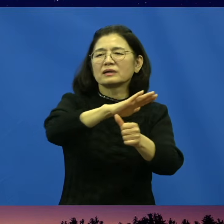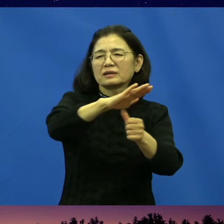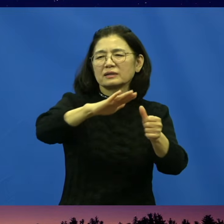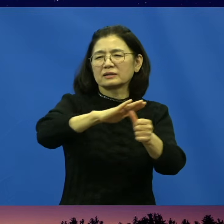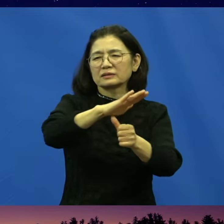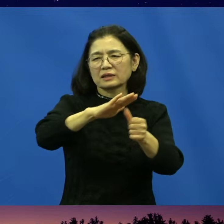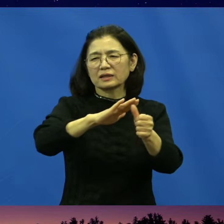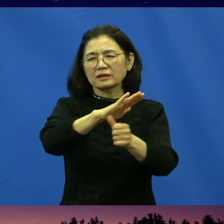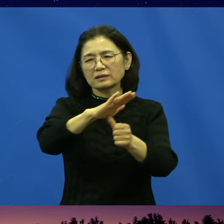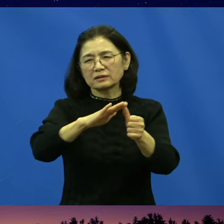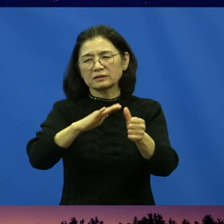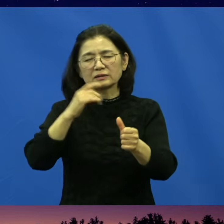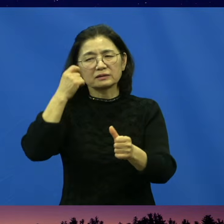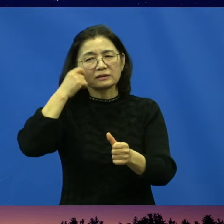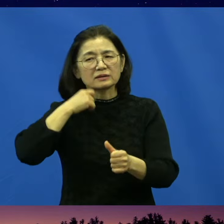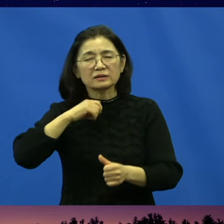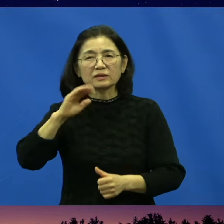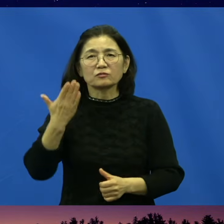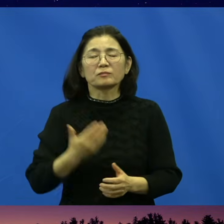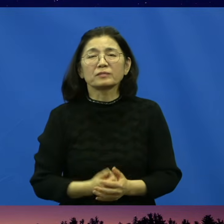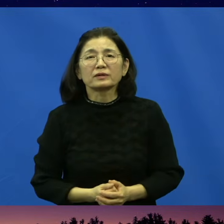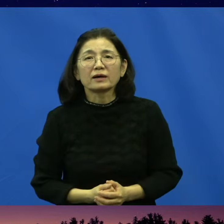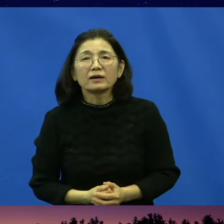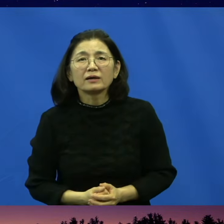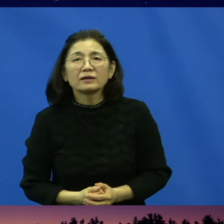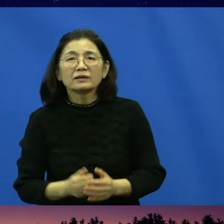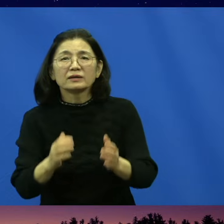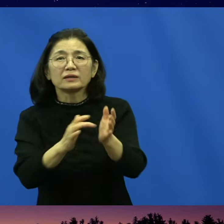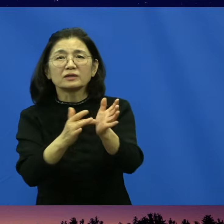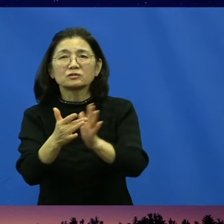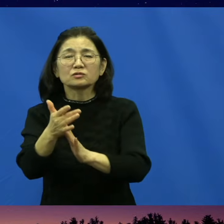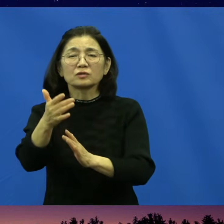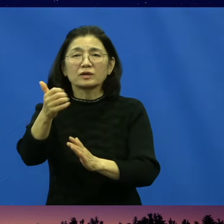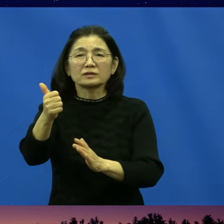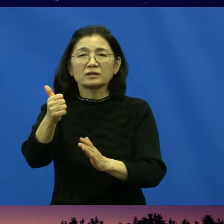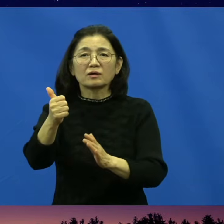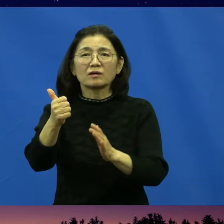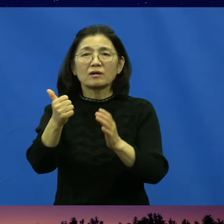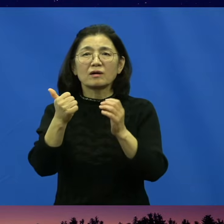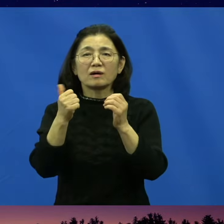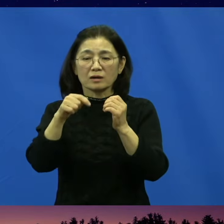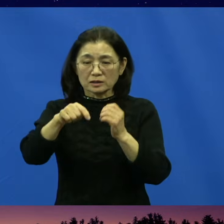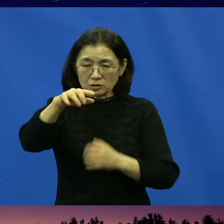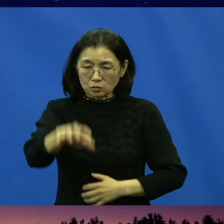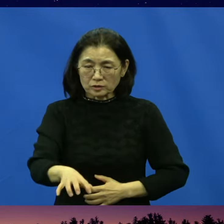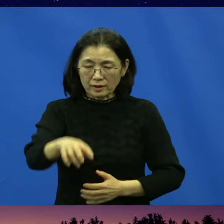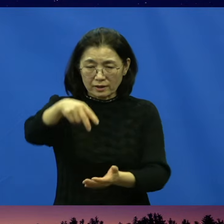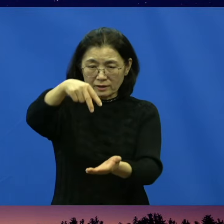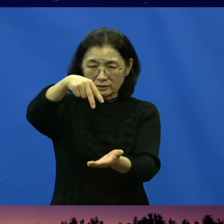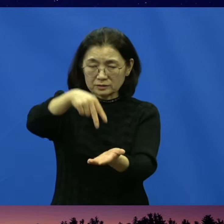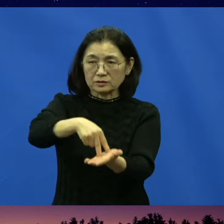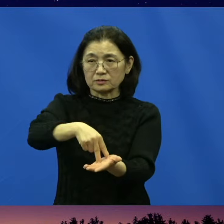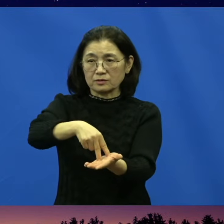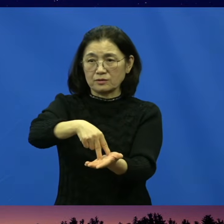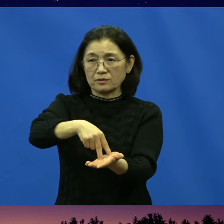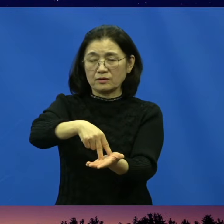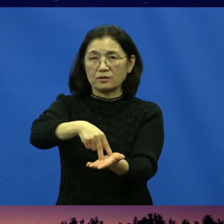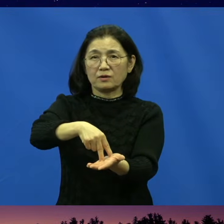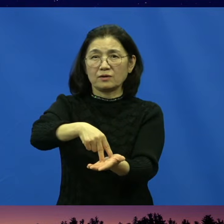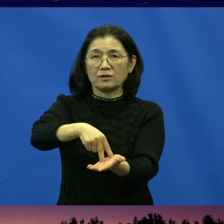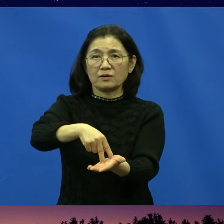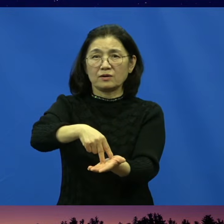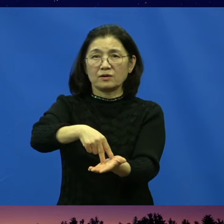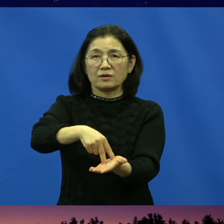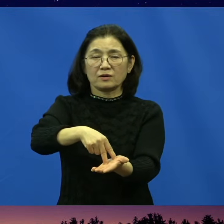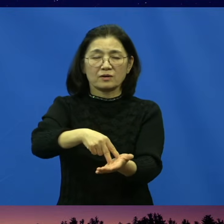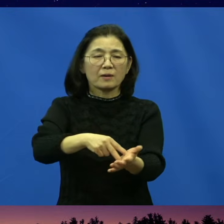예수님께서 어떻게 하십니까? 49절 말씀에 예수께서 머물러 서서 그를